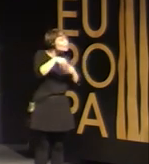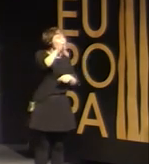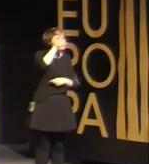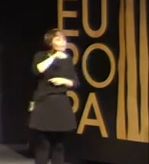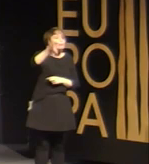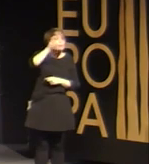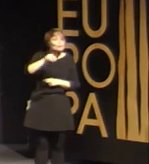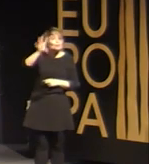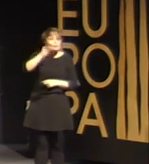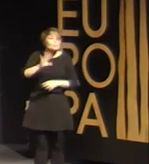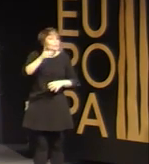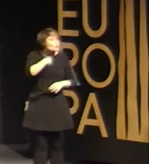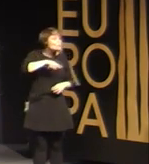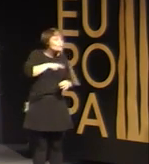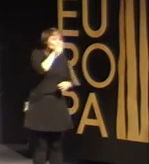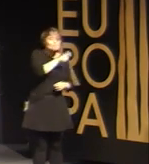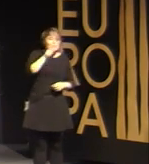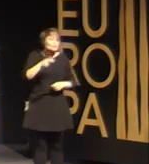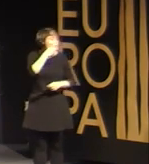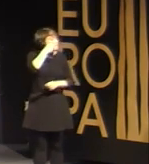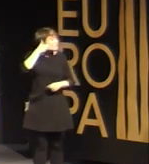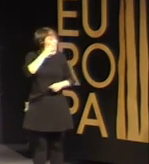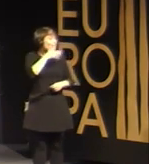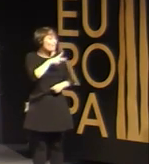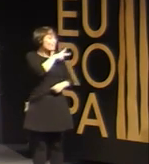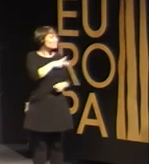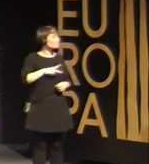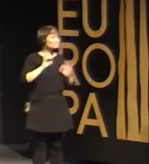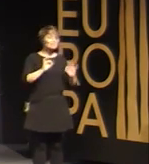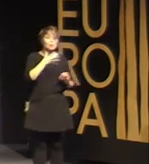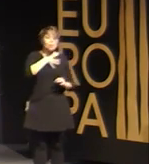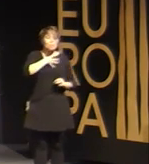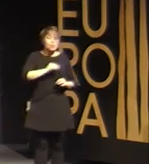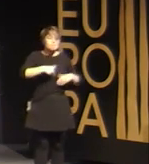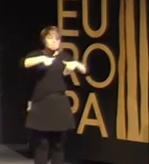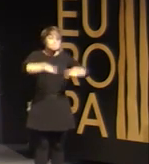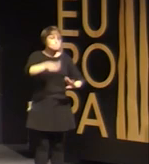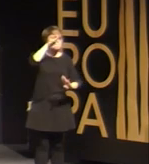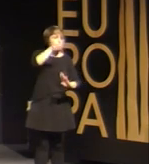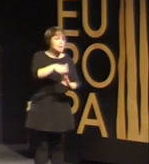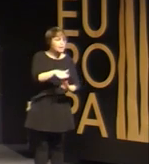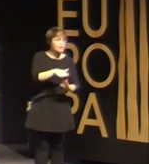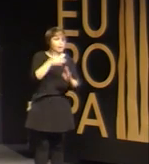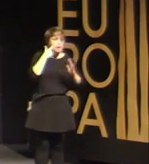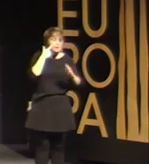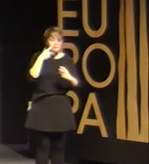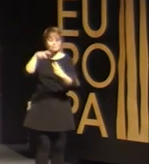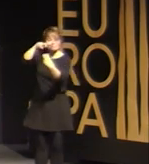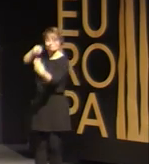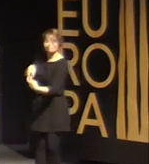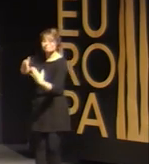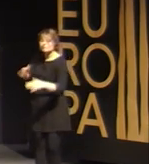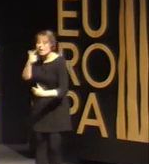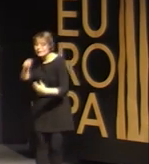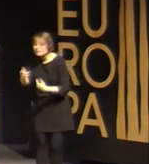pero como personas tremendamente privilegiadas que estamos ahora nos podemos parar a sentarnos en frente de él y